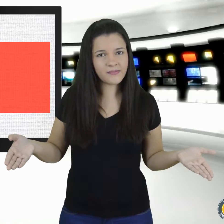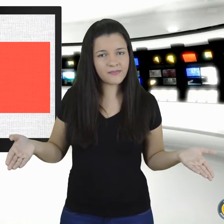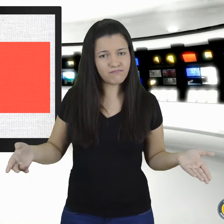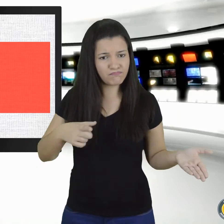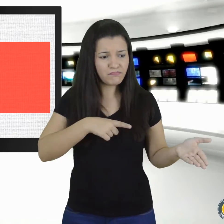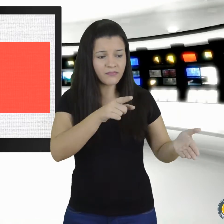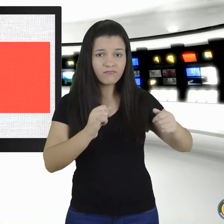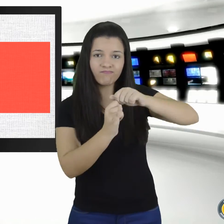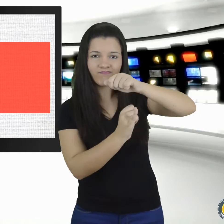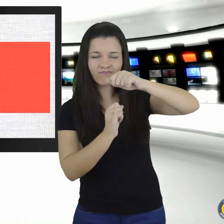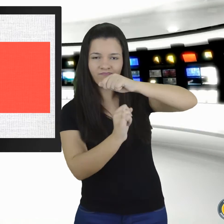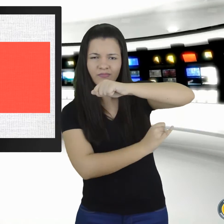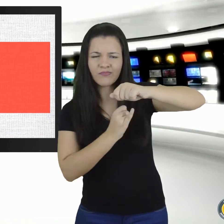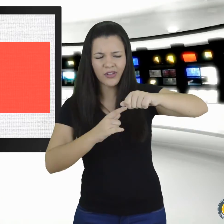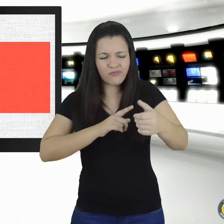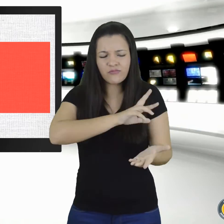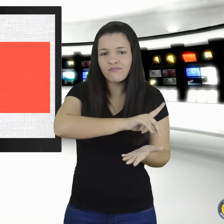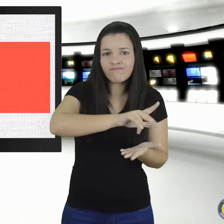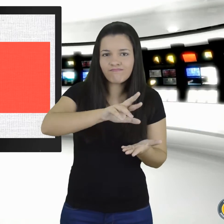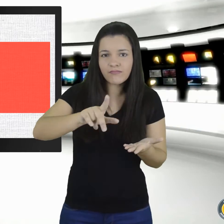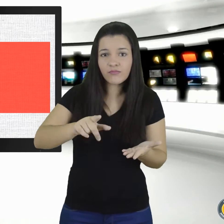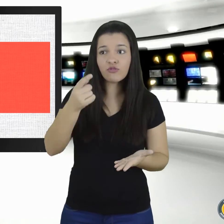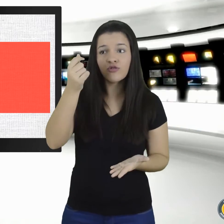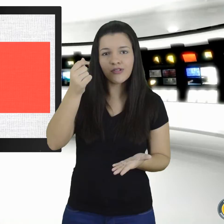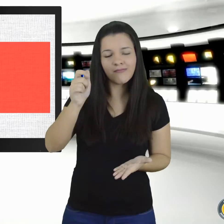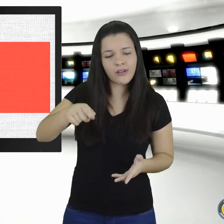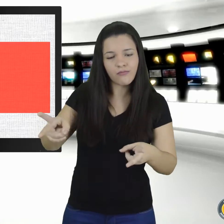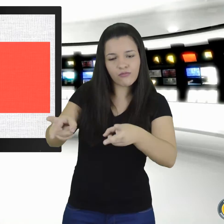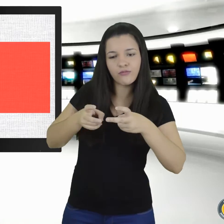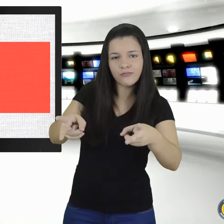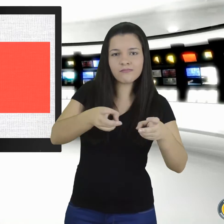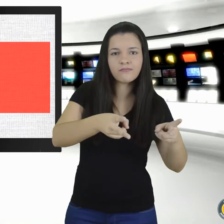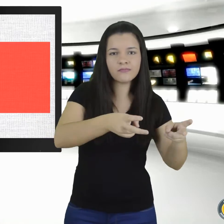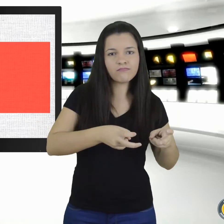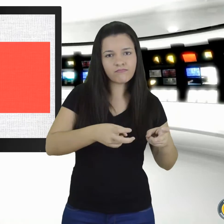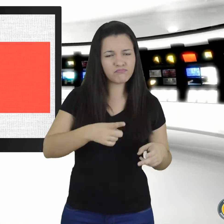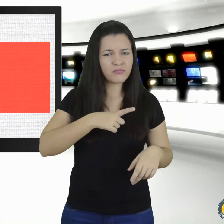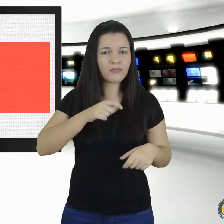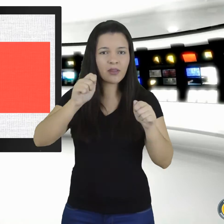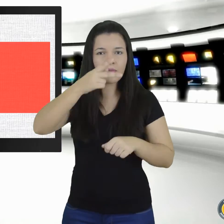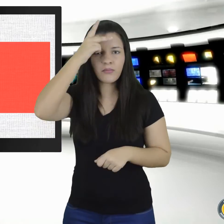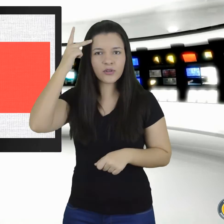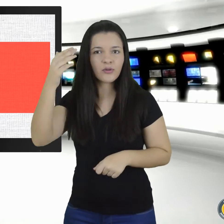pois a entidade possui diversas fontes de captação de recursos, títulos de